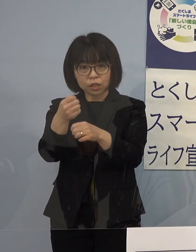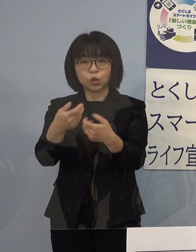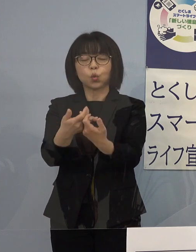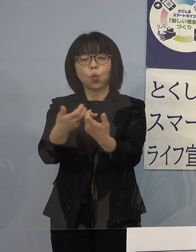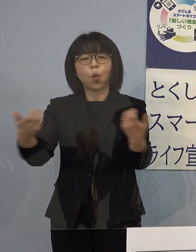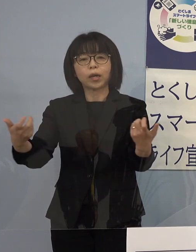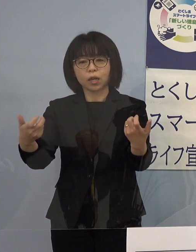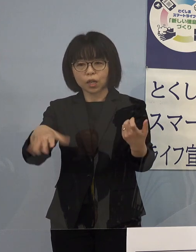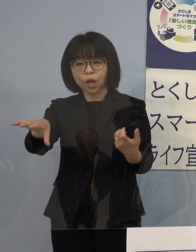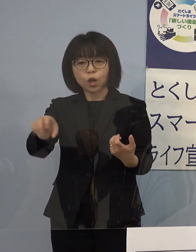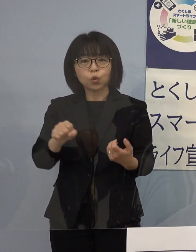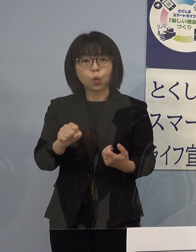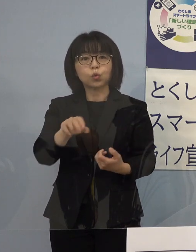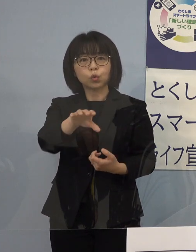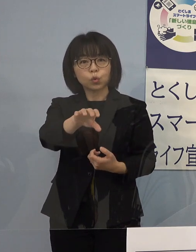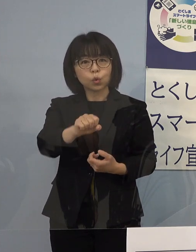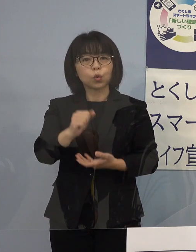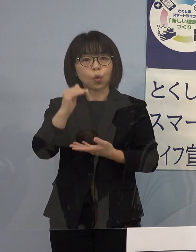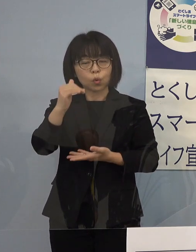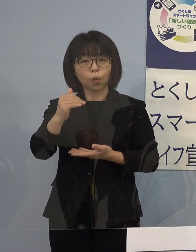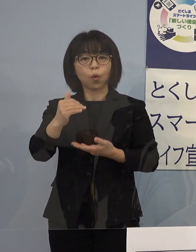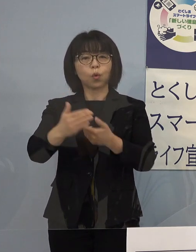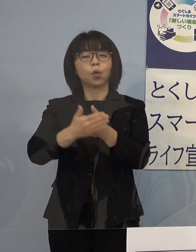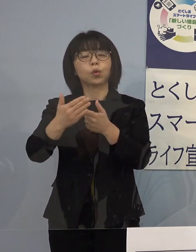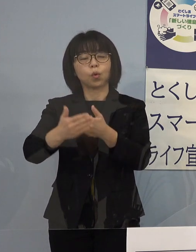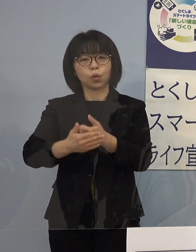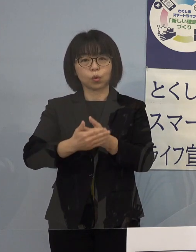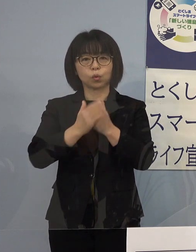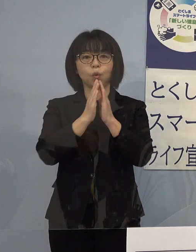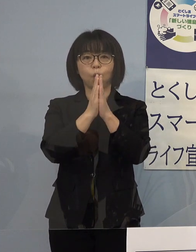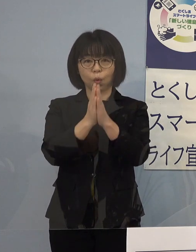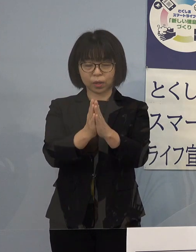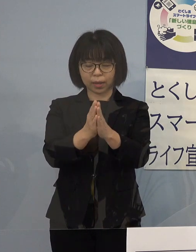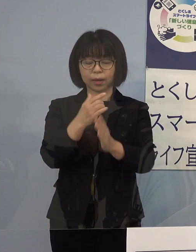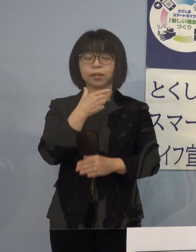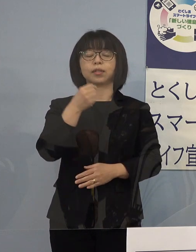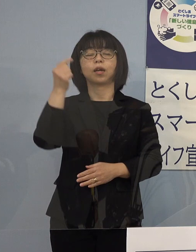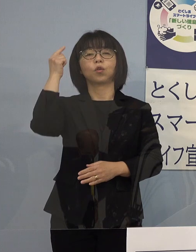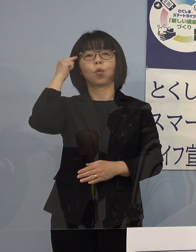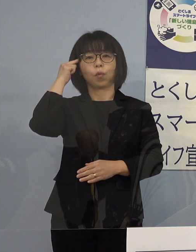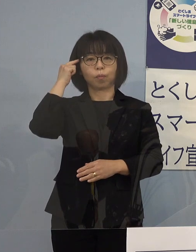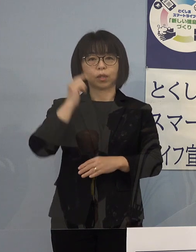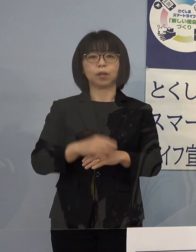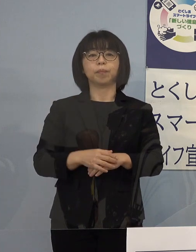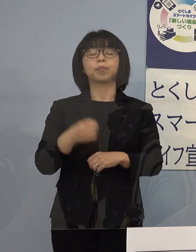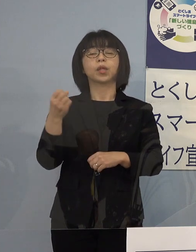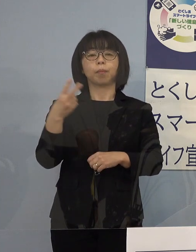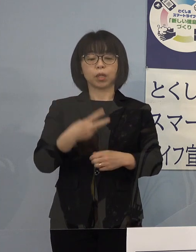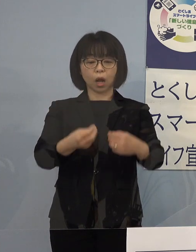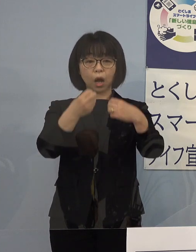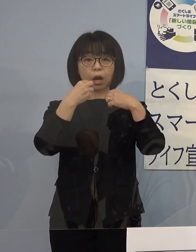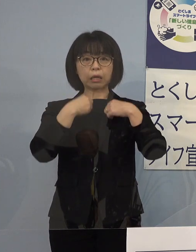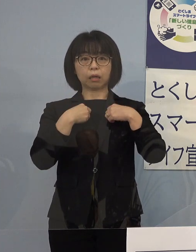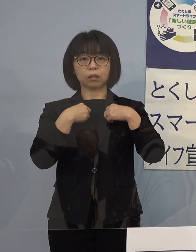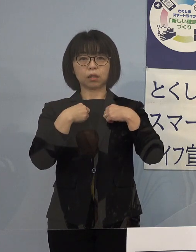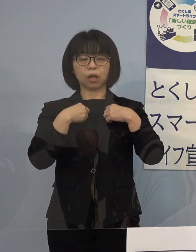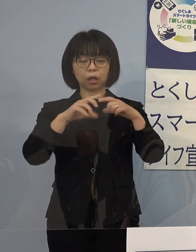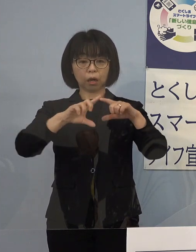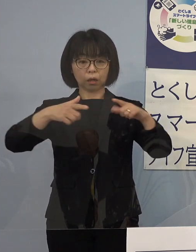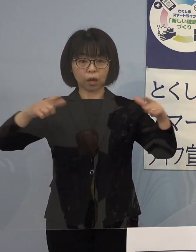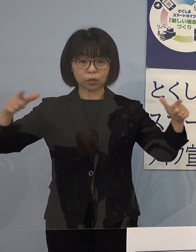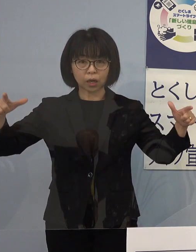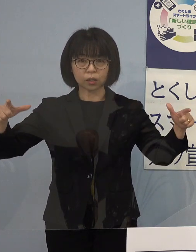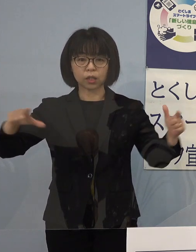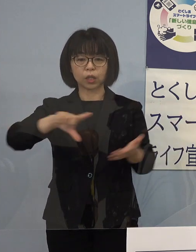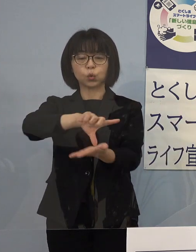ぜひご協力をお願いをしたいということ、また感染が拡大している地域との